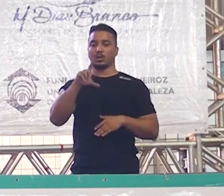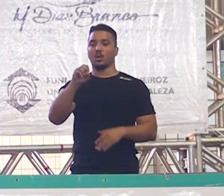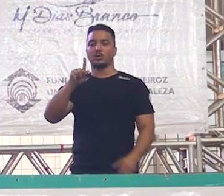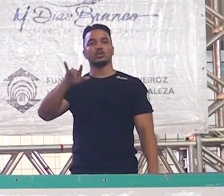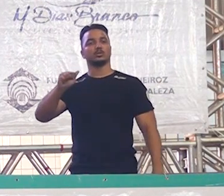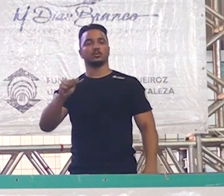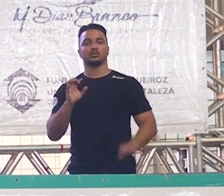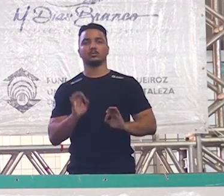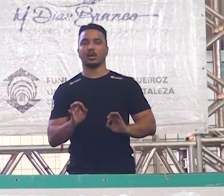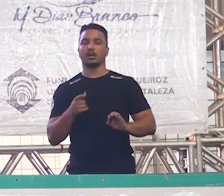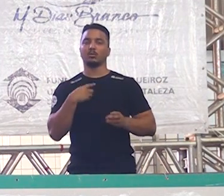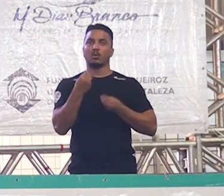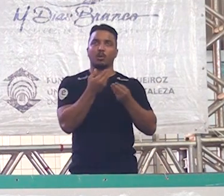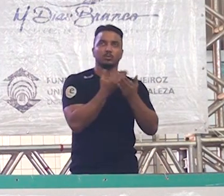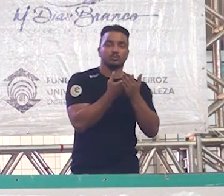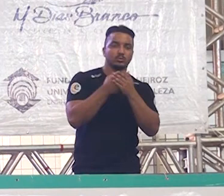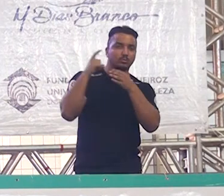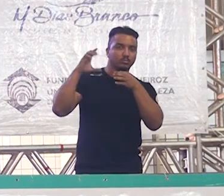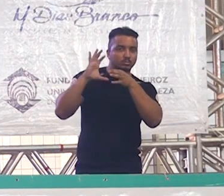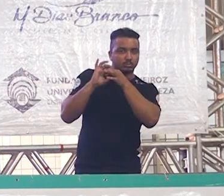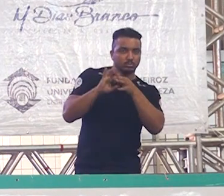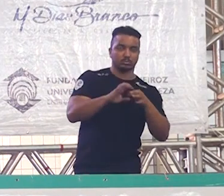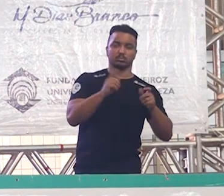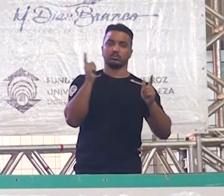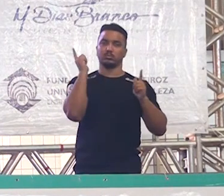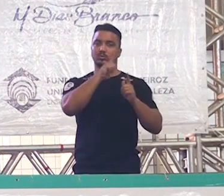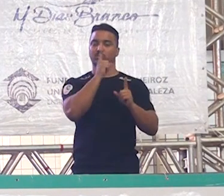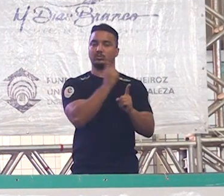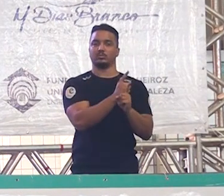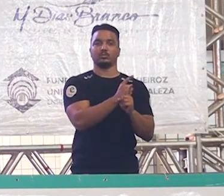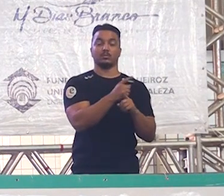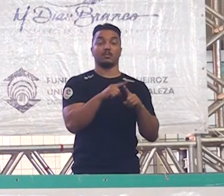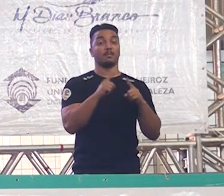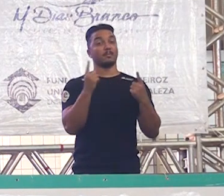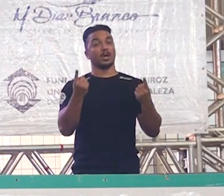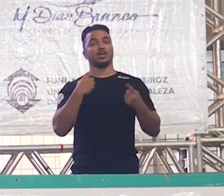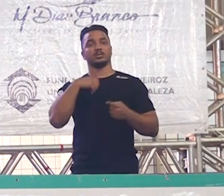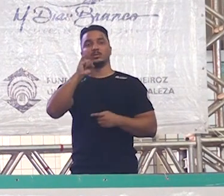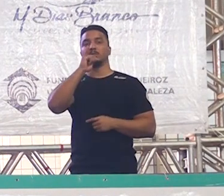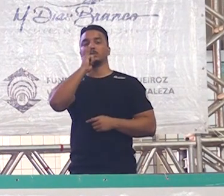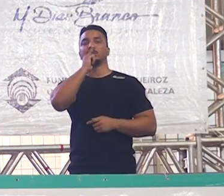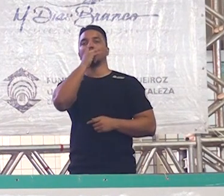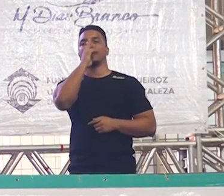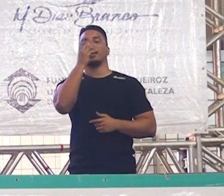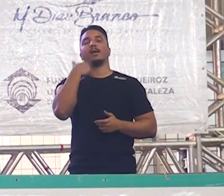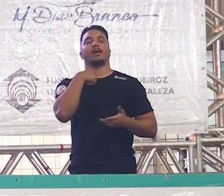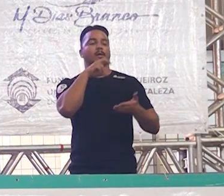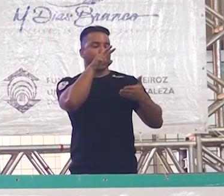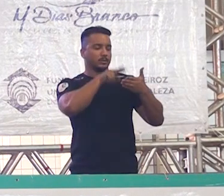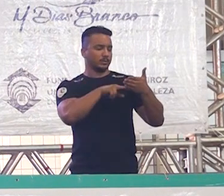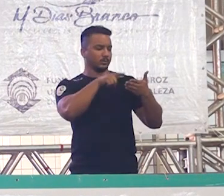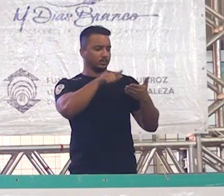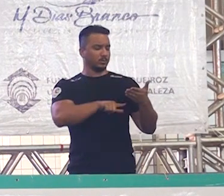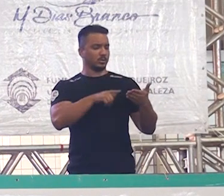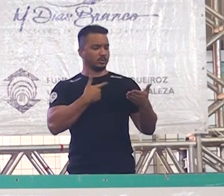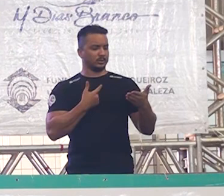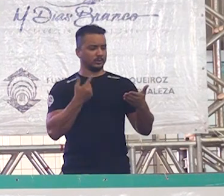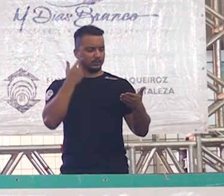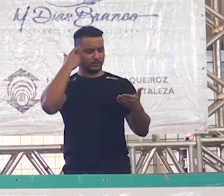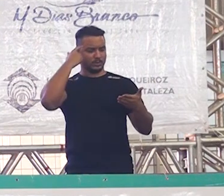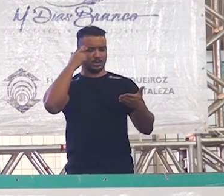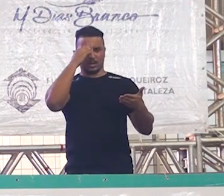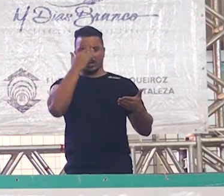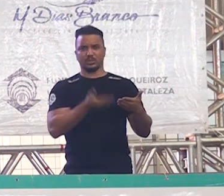pelo bom senso, pelo teu estudo e chega na resposta certa. Mas se você volta a olhar a questão, você voltou a olhar porque você